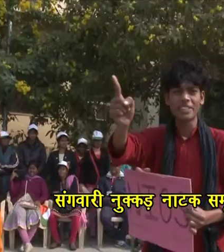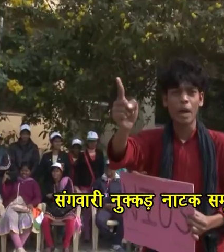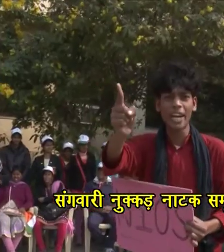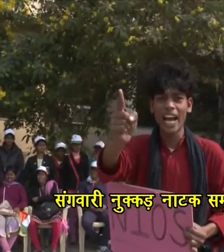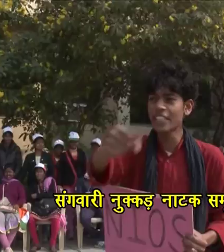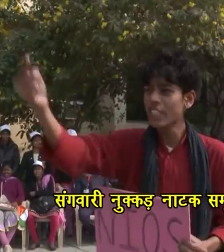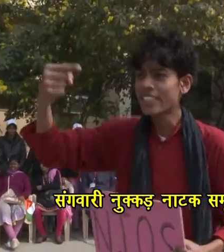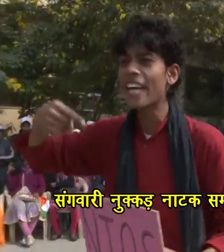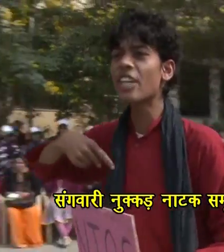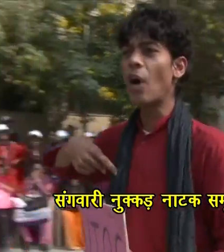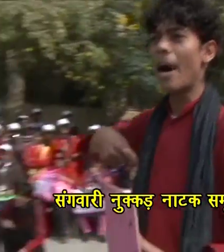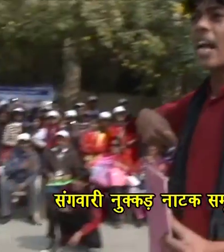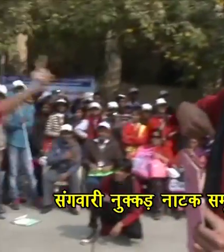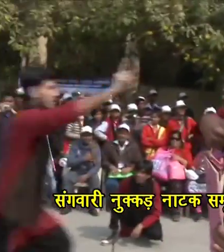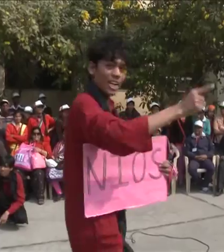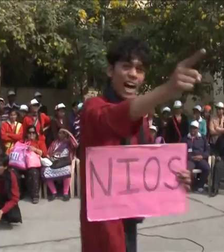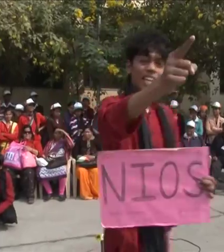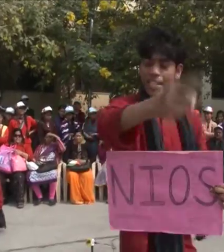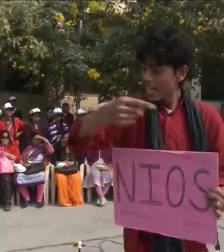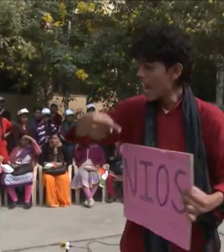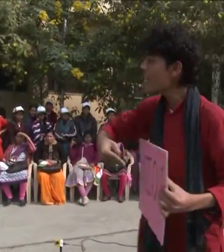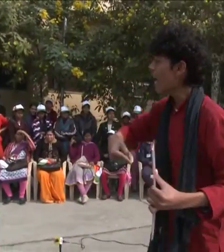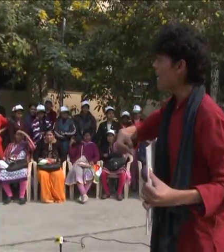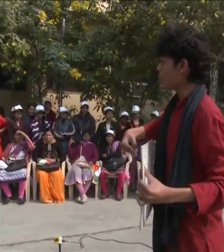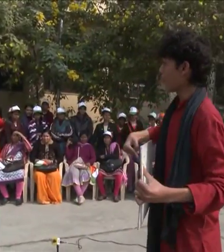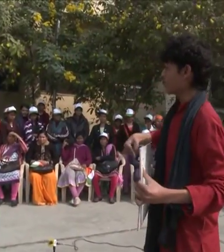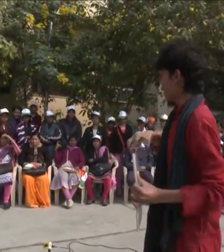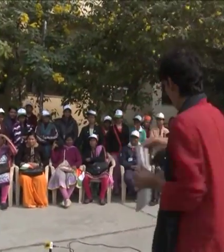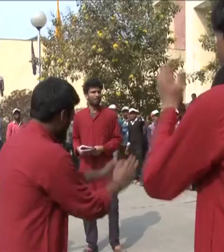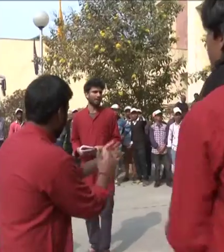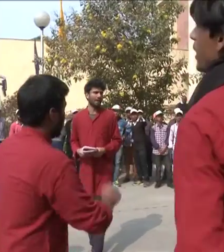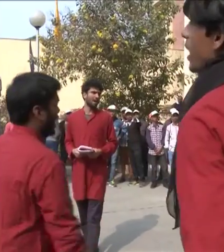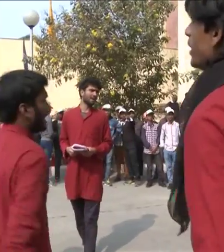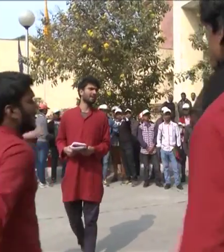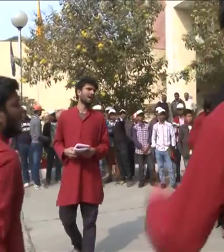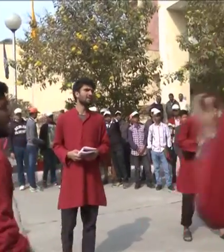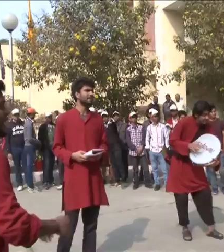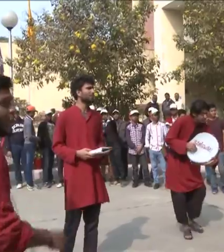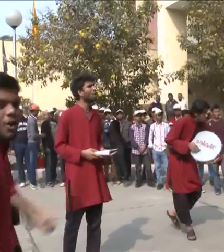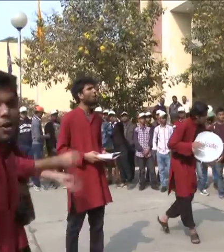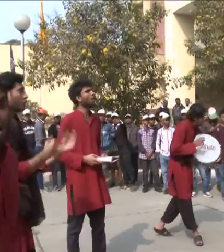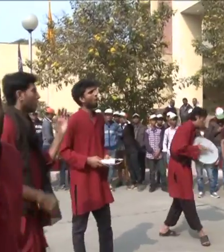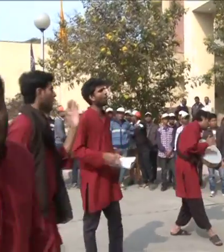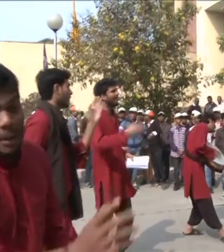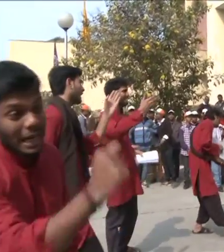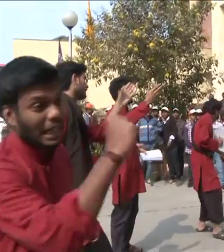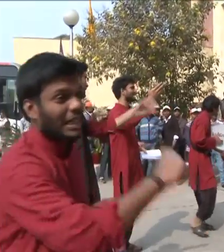समस्याओं का इलाज शायद सिर्फ हमारे पास। NIOS NIOS। पढ़ना लिखना सीखो वो मेहनत